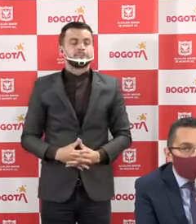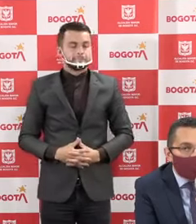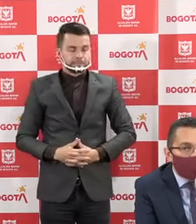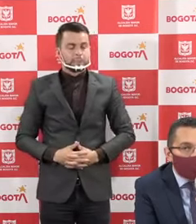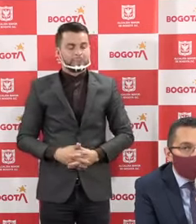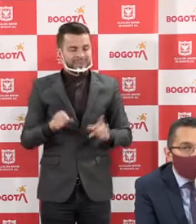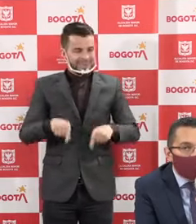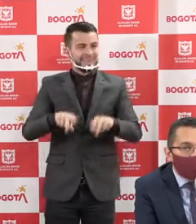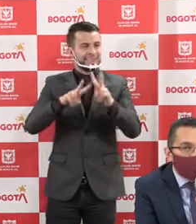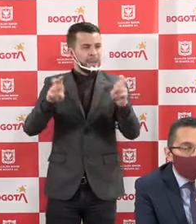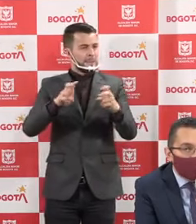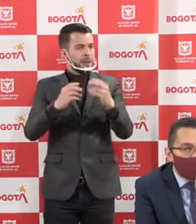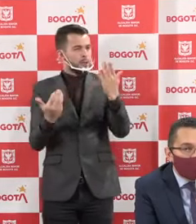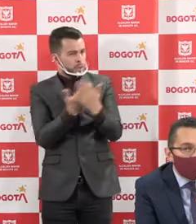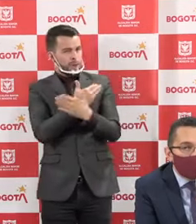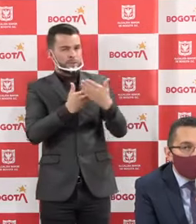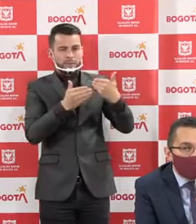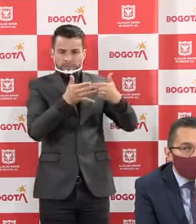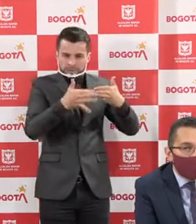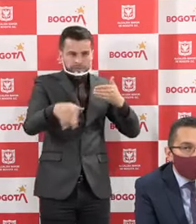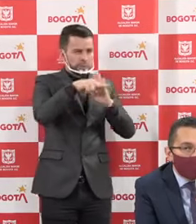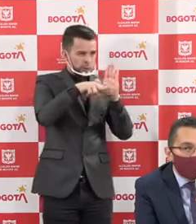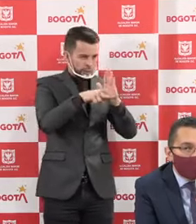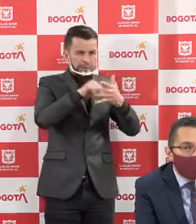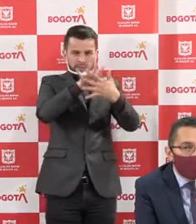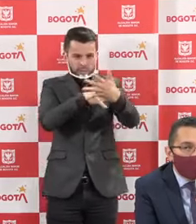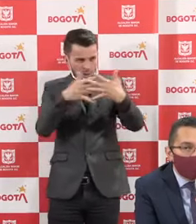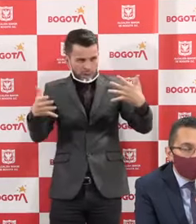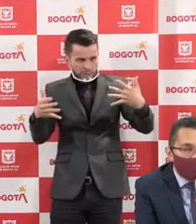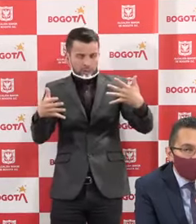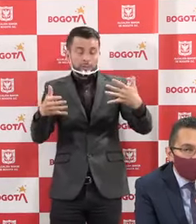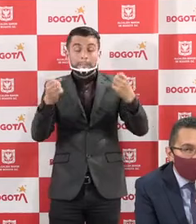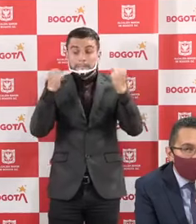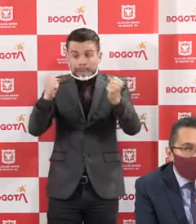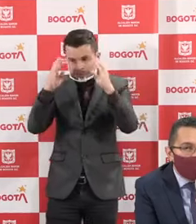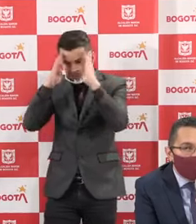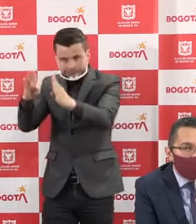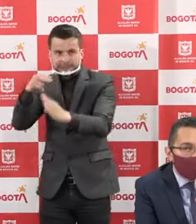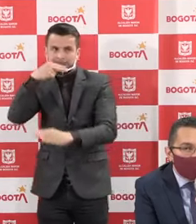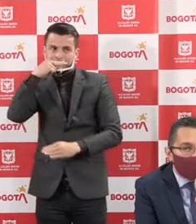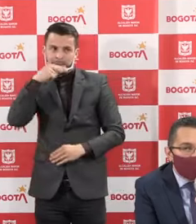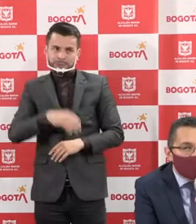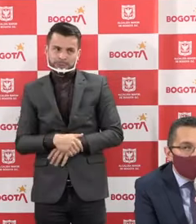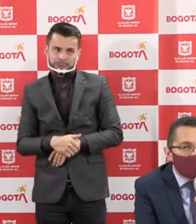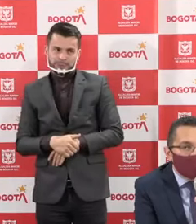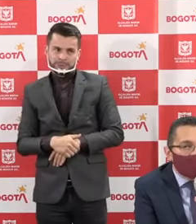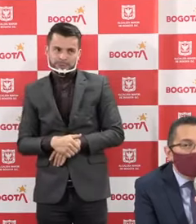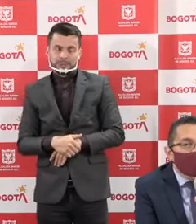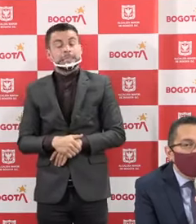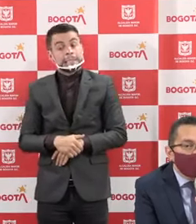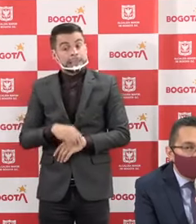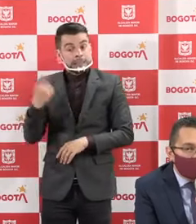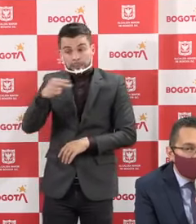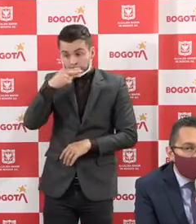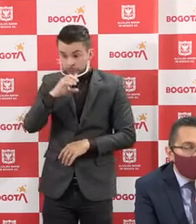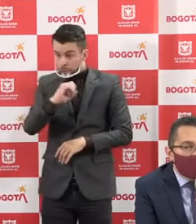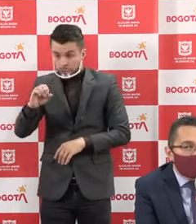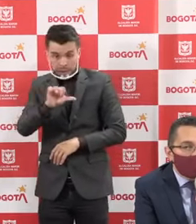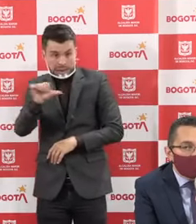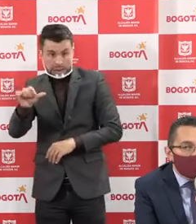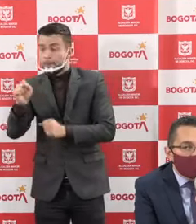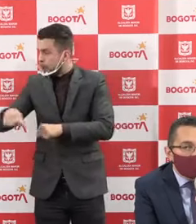y esa es la razón por la cual los niños además de poder ir a los restaurantes con sus padres o acudientes tan poder ir a los parques